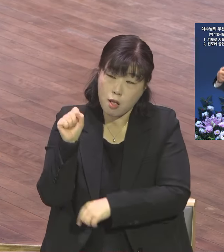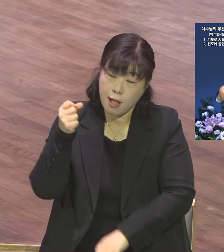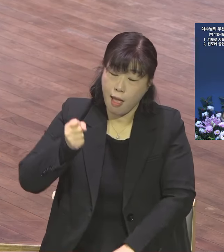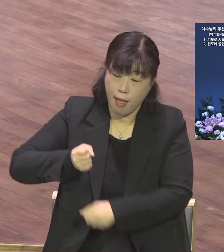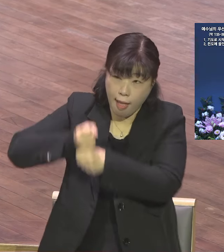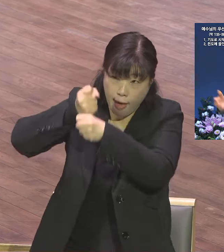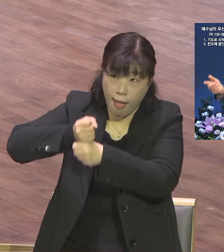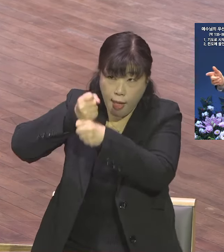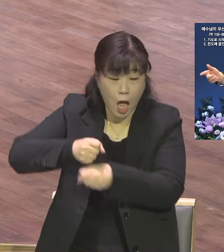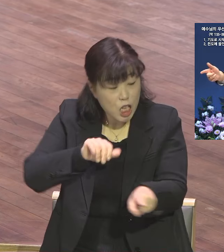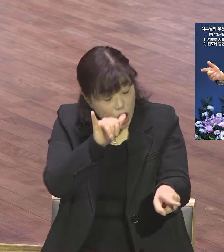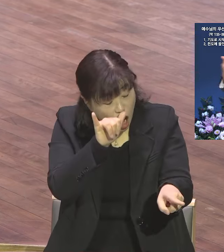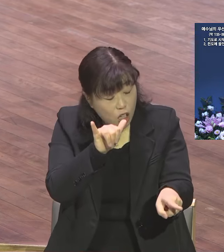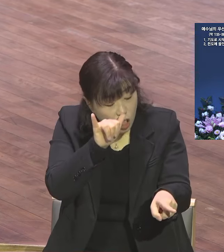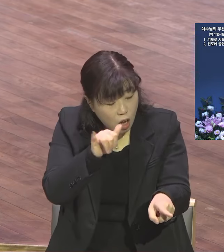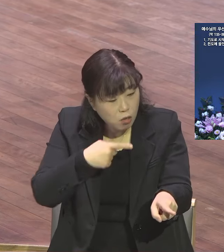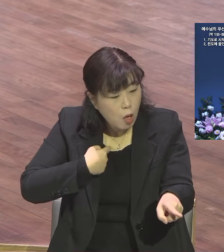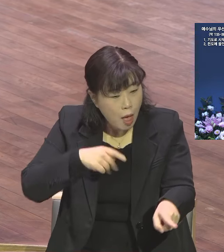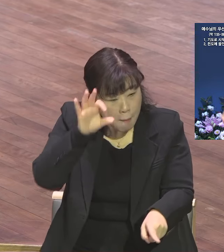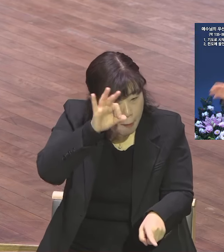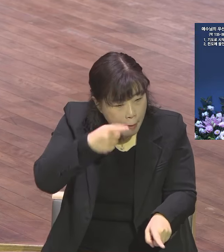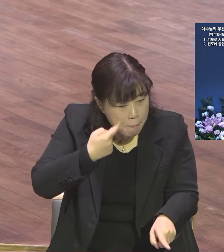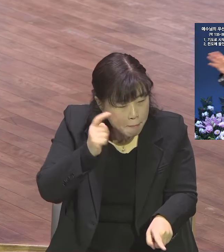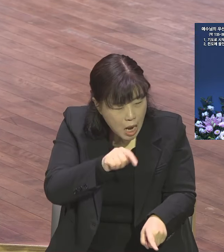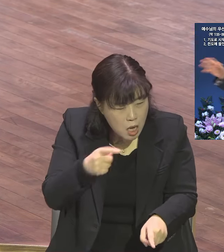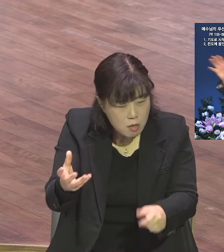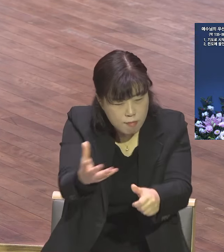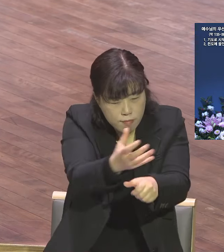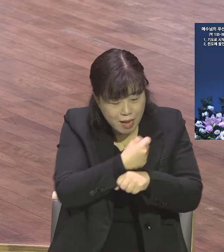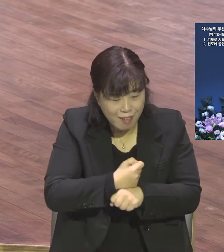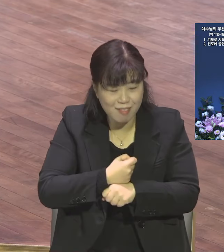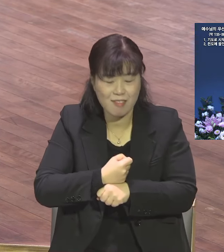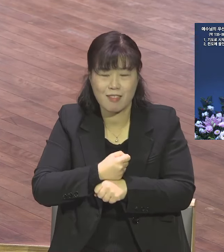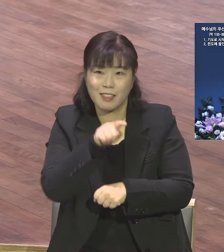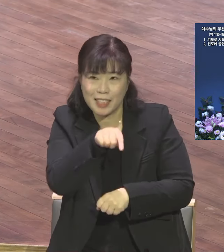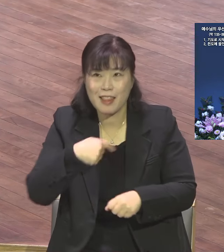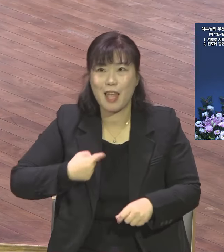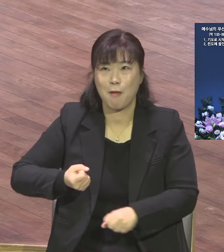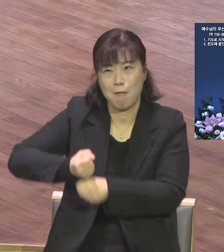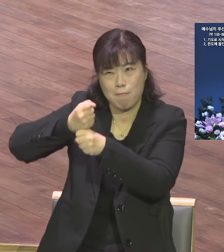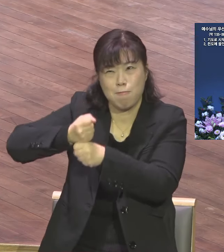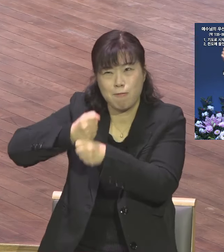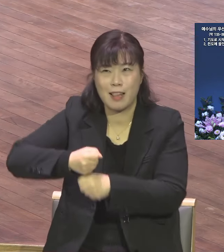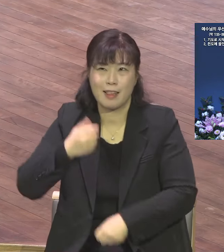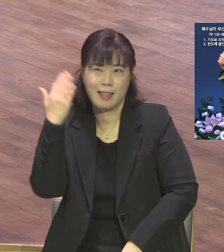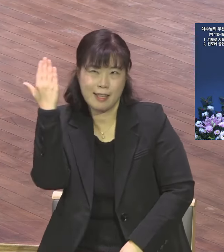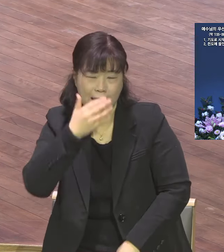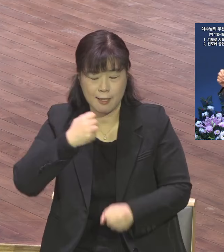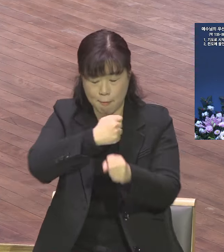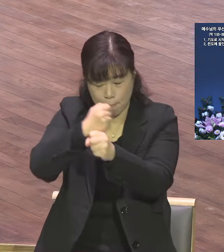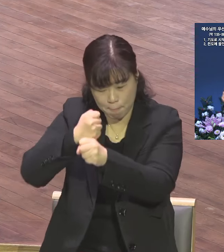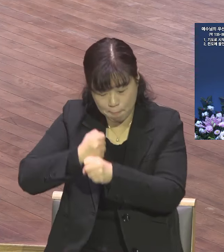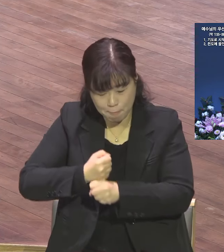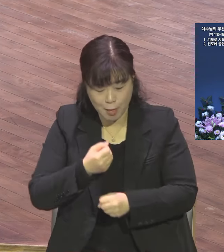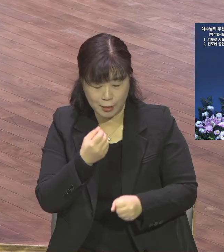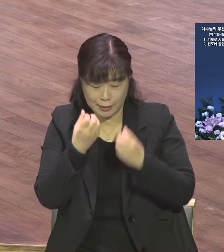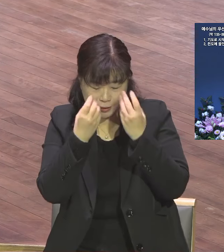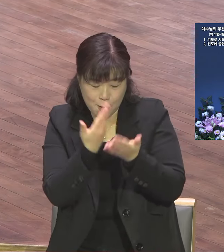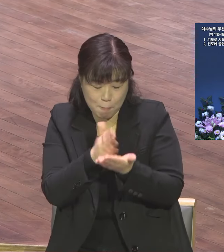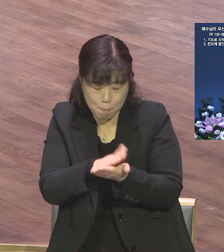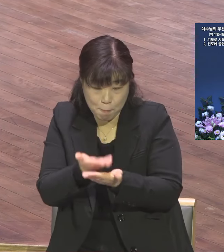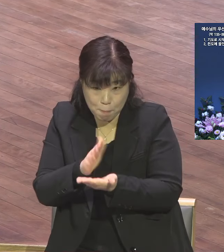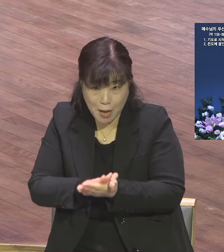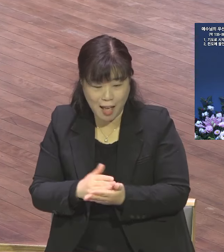그걸 당장 끌리고 내가지고 그 다음 날 페인트 칠 다 해가지고 막 구원에 관한 글자가